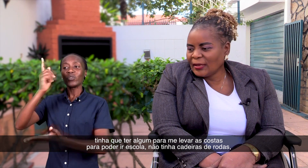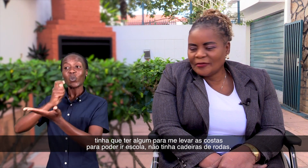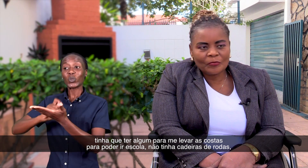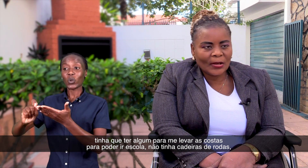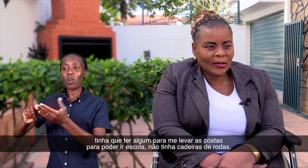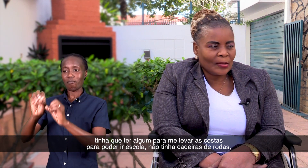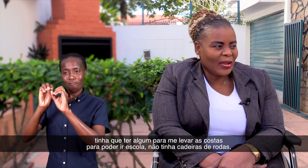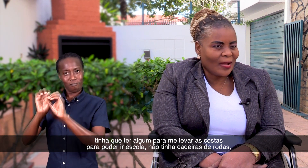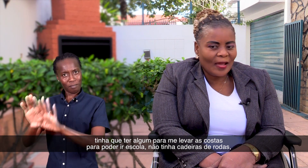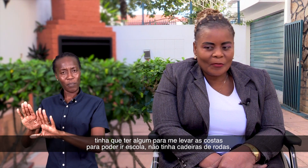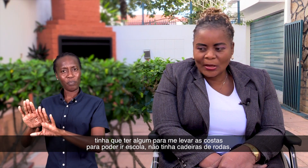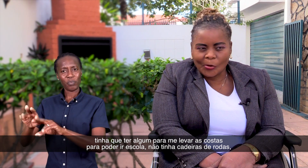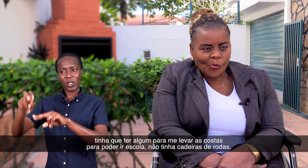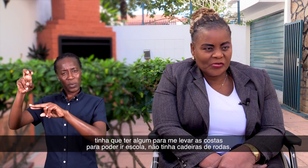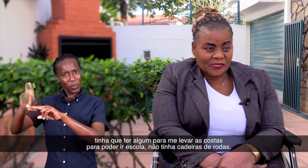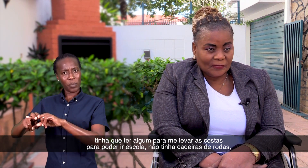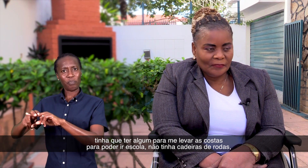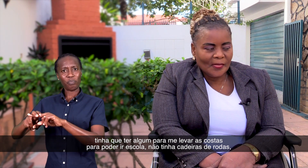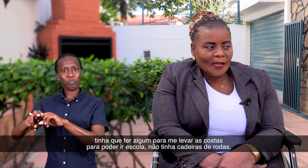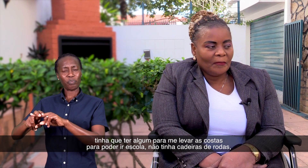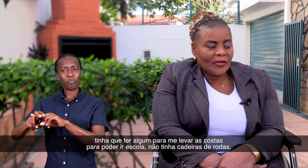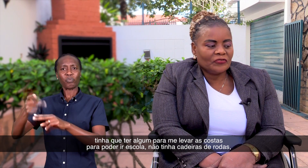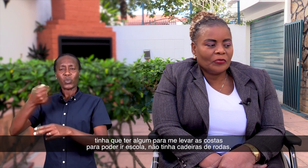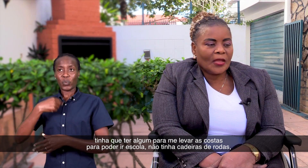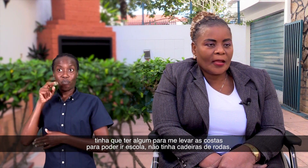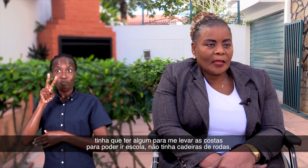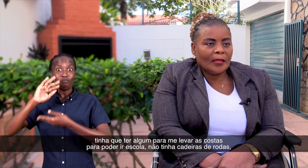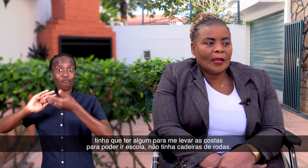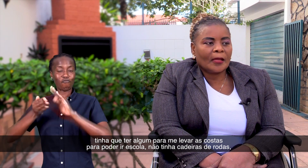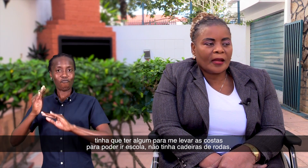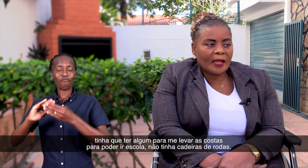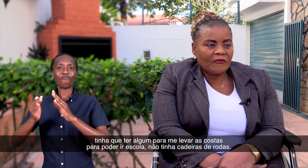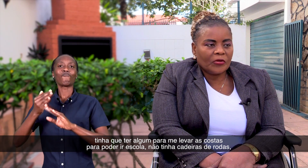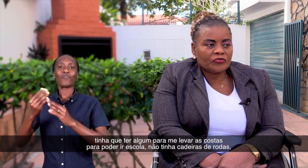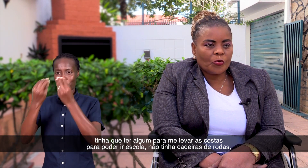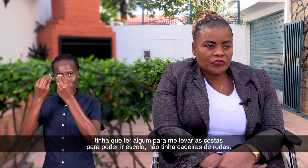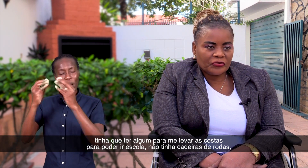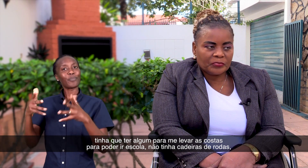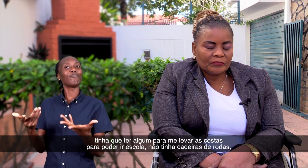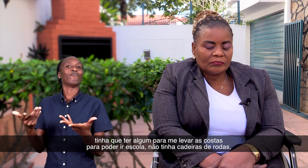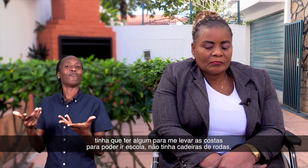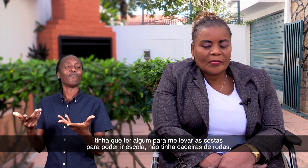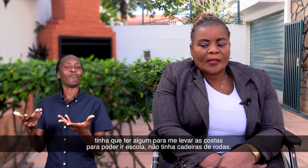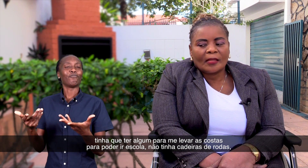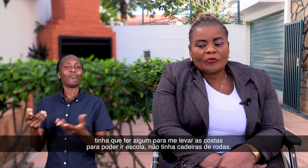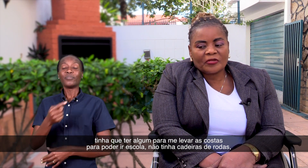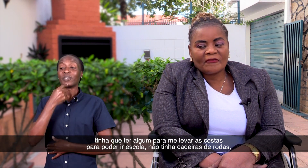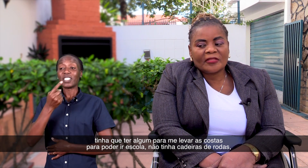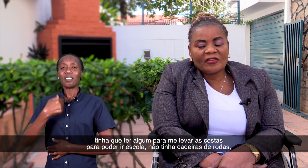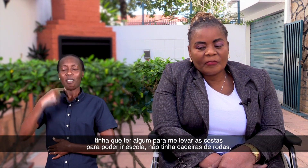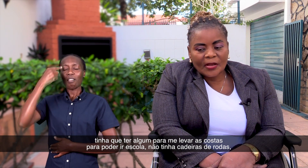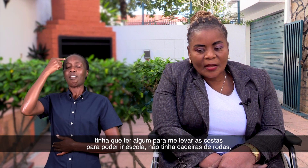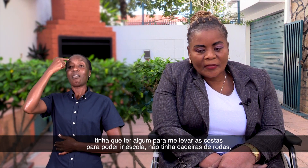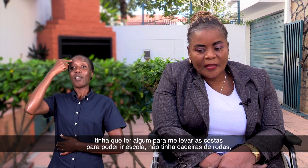de paredes, qualquer bengala, qualquer coisa assim. Mas eu tinha alguém que ele carregava-me nas costas, eu